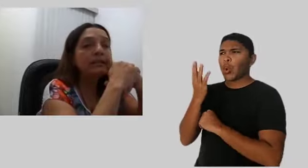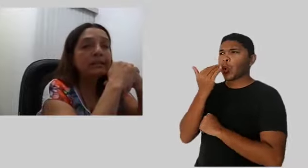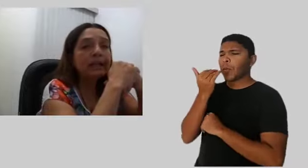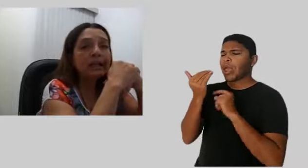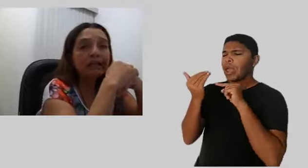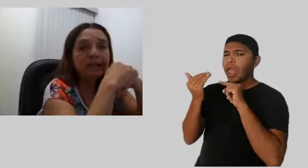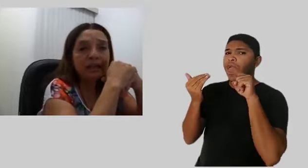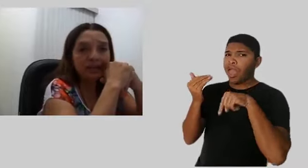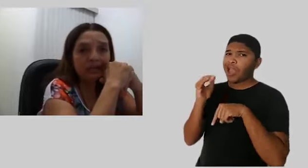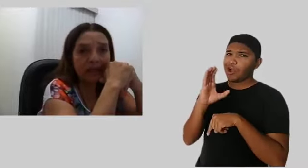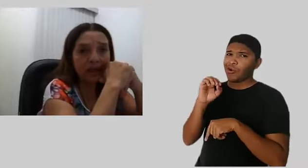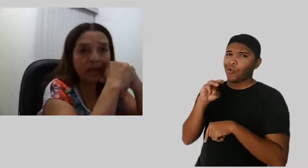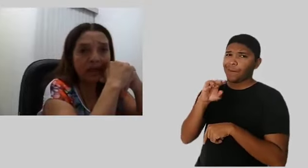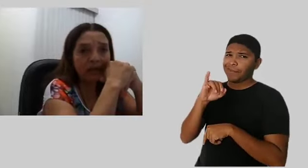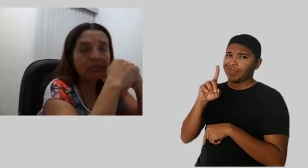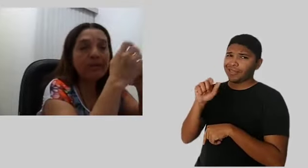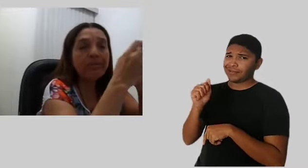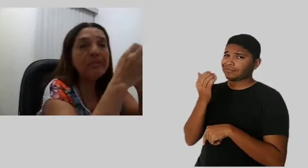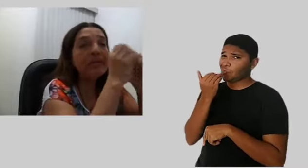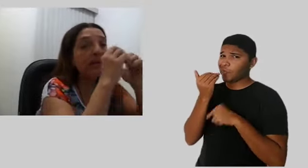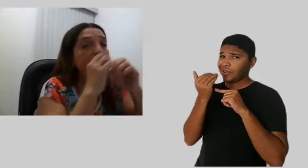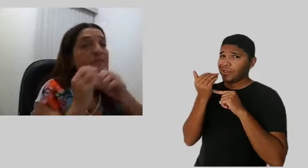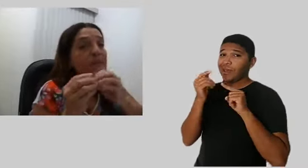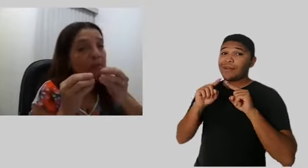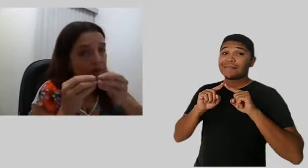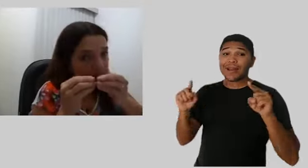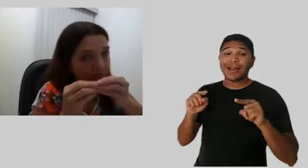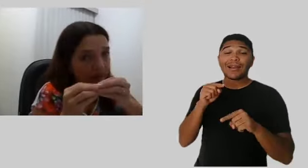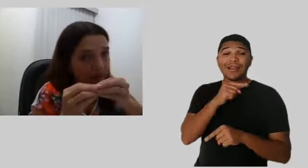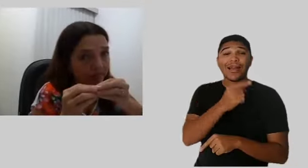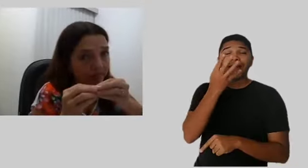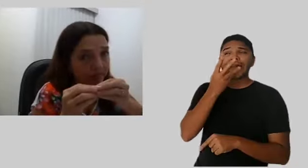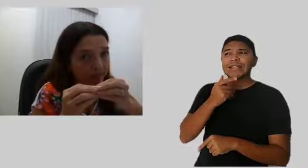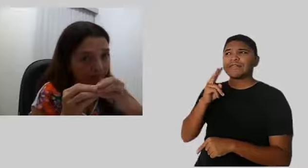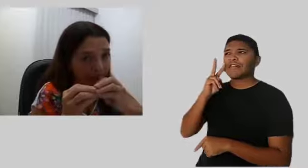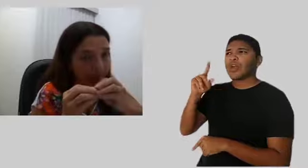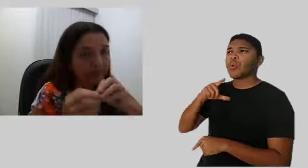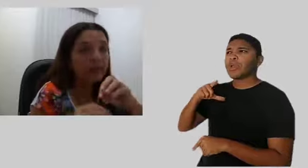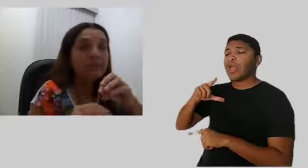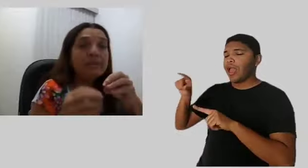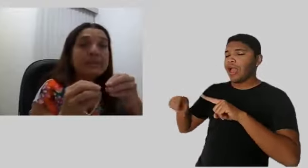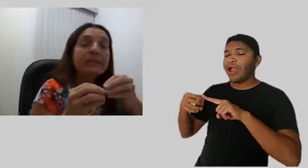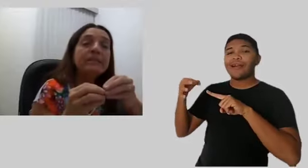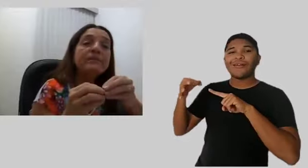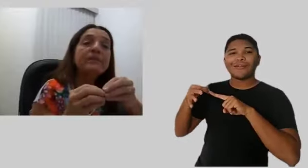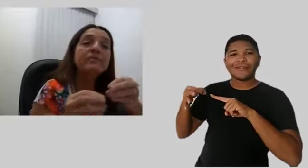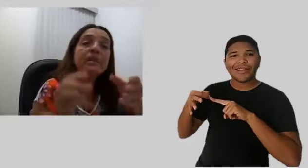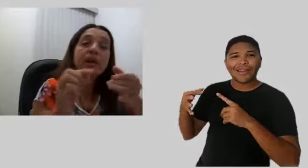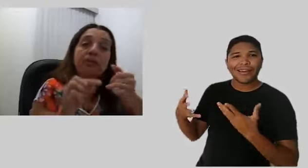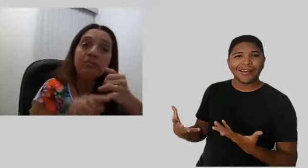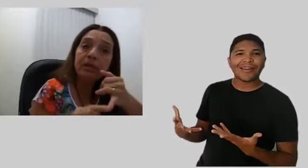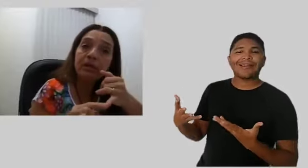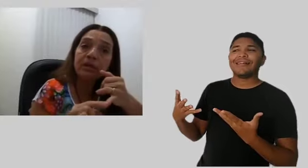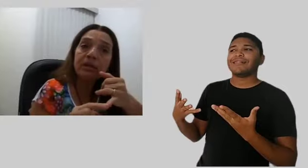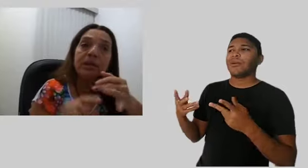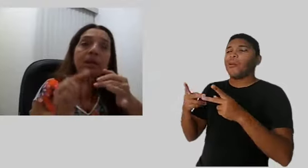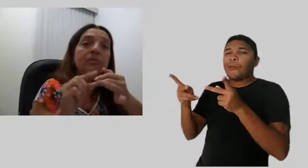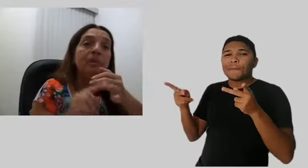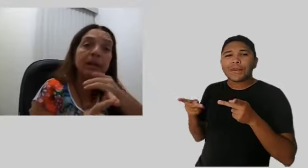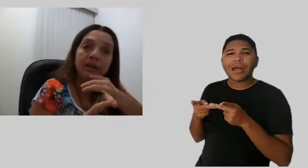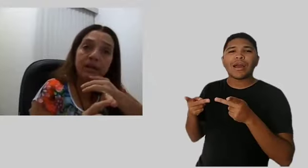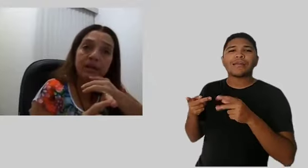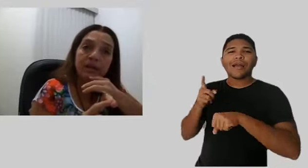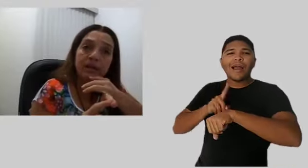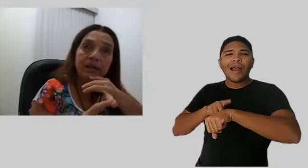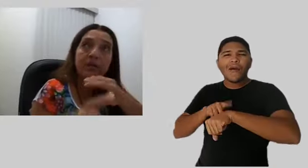A criança, ela vai relacionar, o papá, a mãe está se referindo à comida, né? Mas a criança vai juntar a comida,